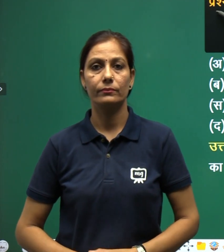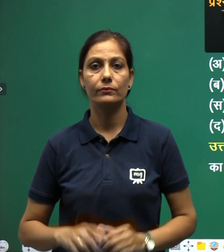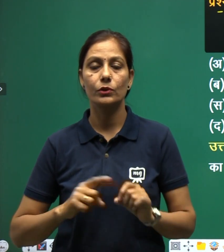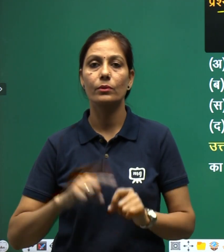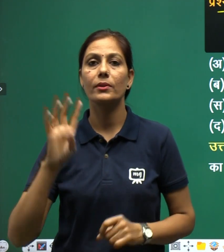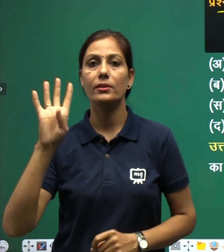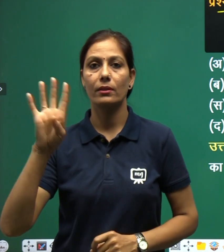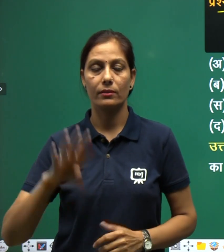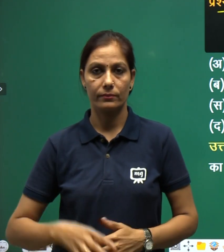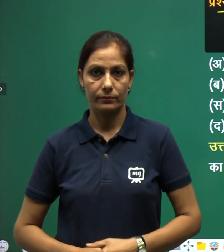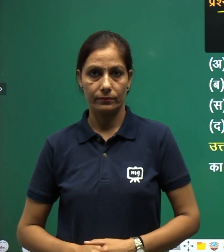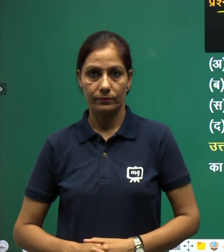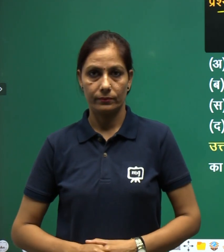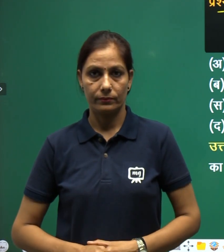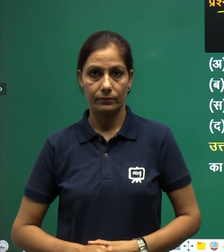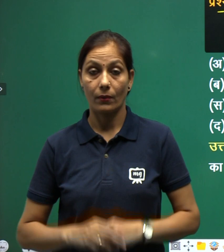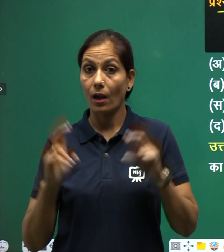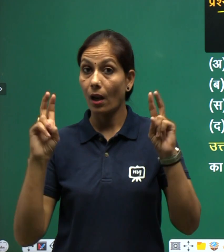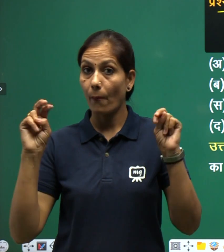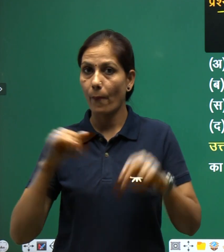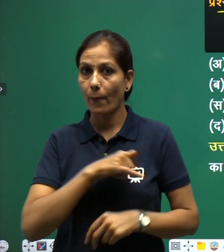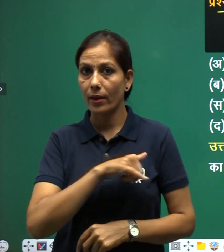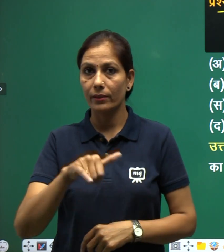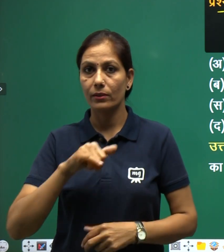प्रश्न 4, पाठ के अनुसार